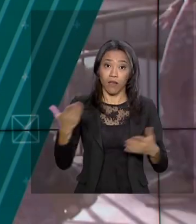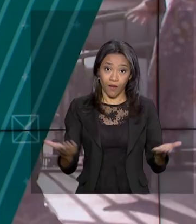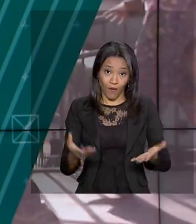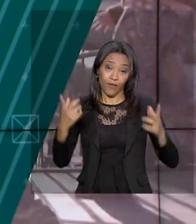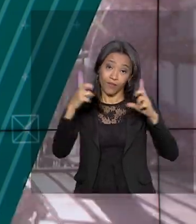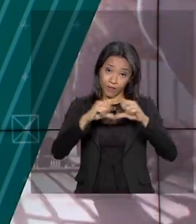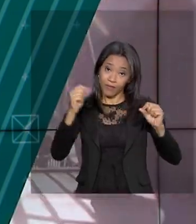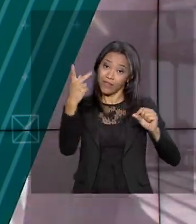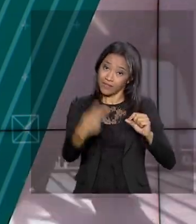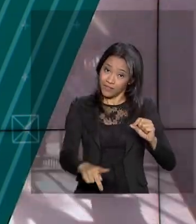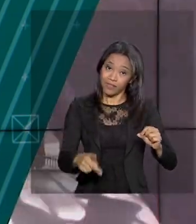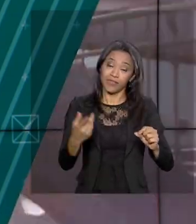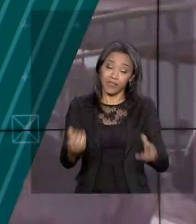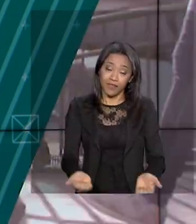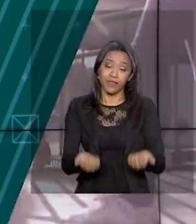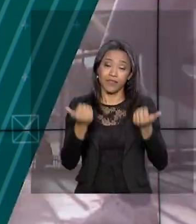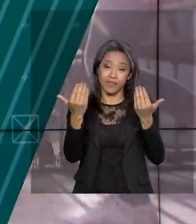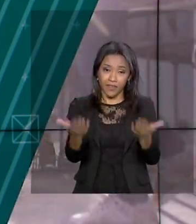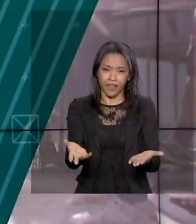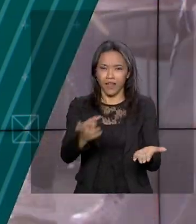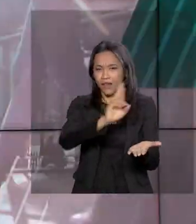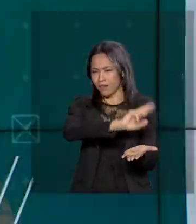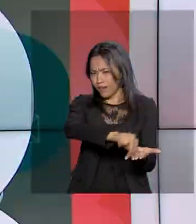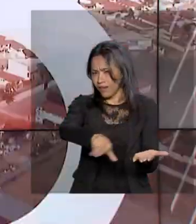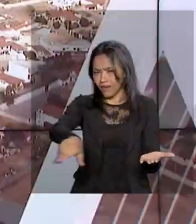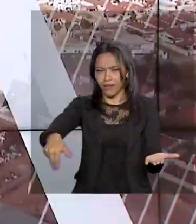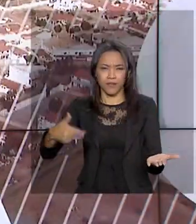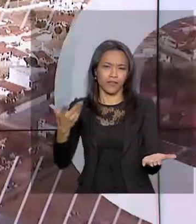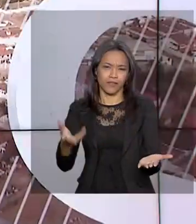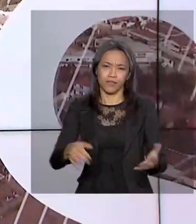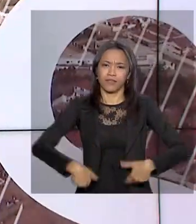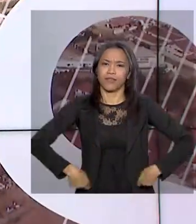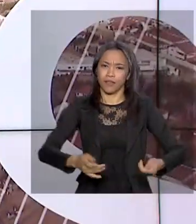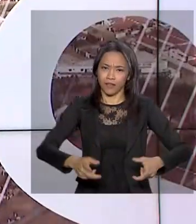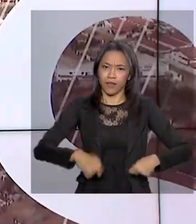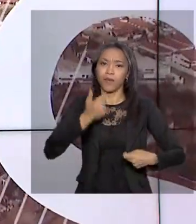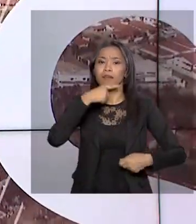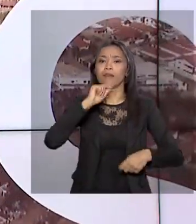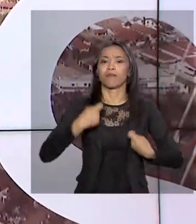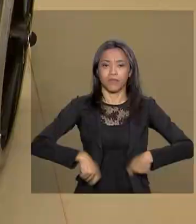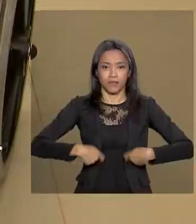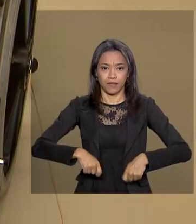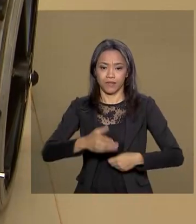Distrito Federal fazer a entrega de centenas de unidades para quem mais precisa.